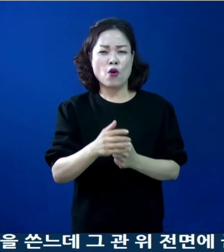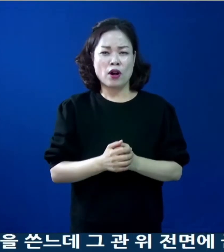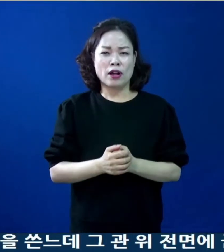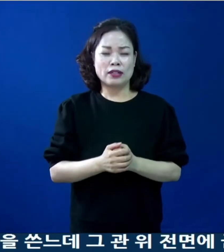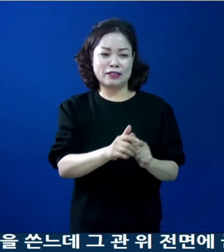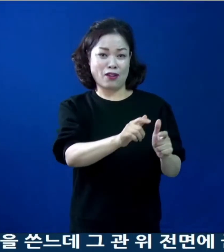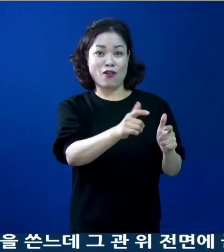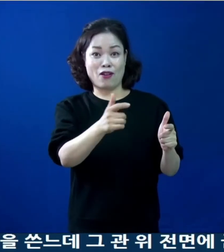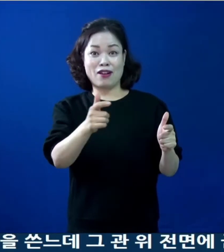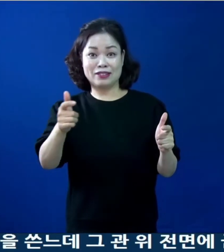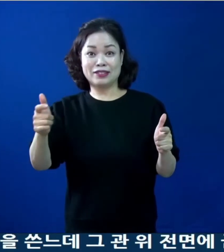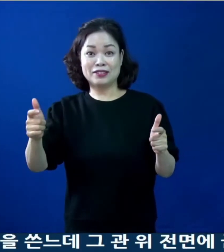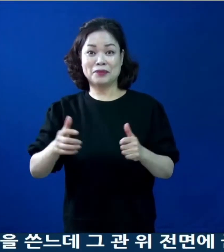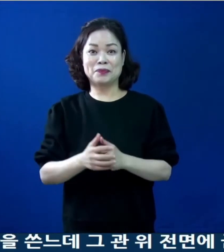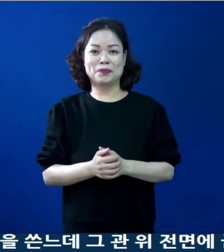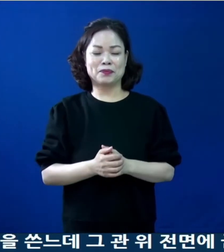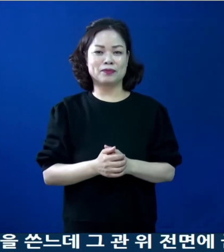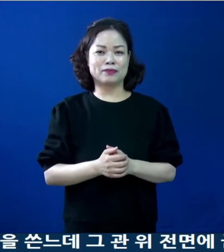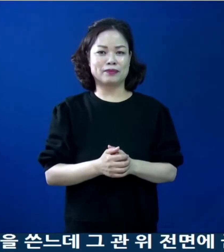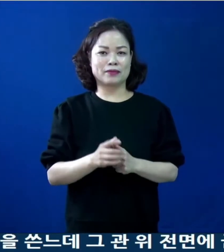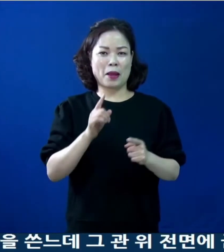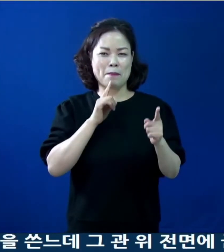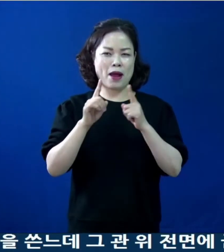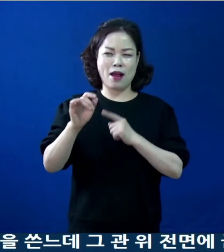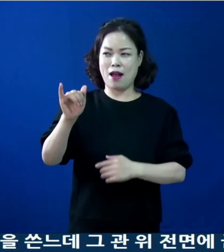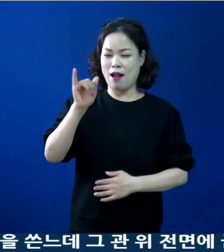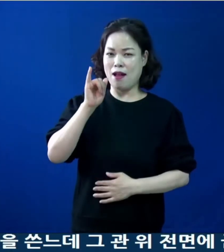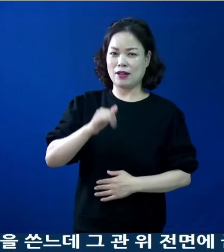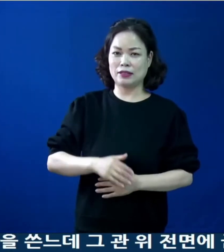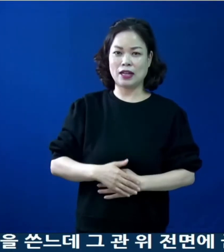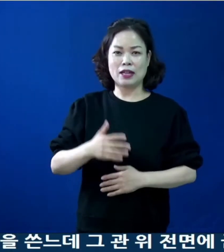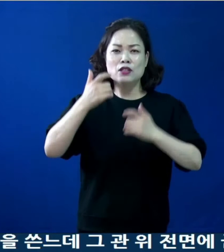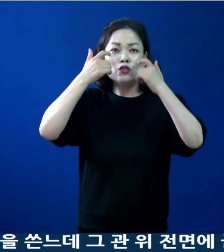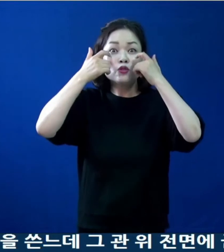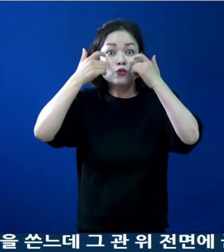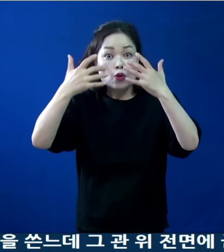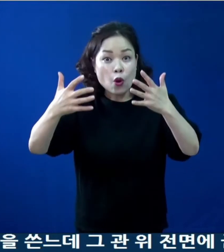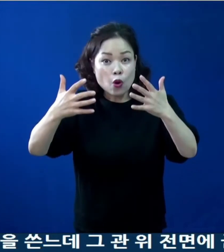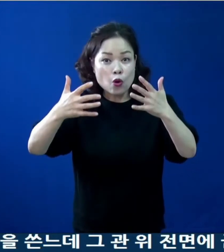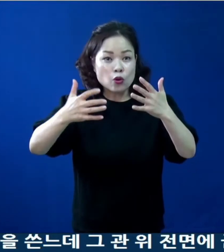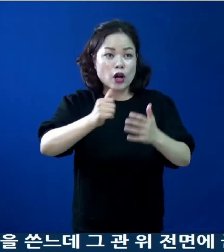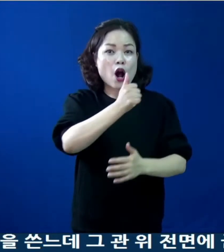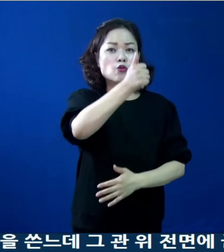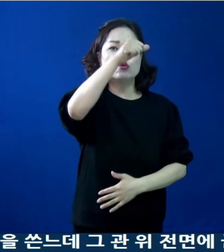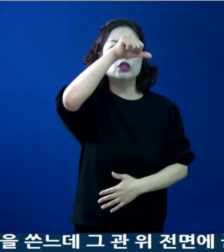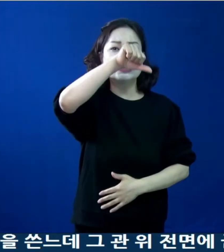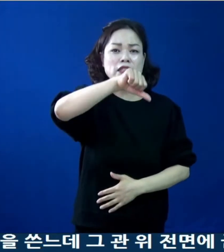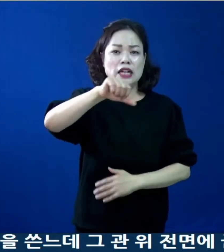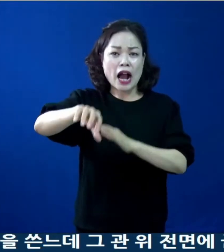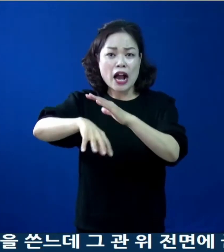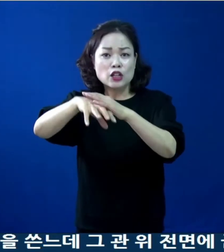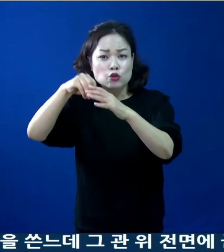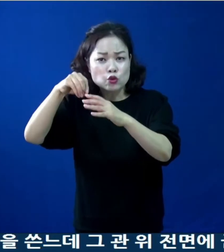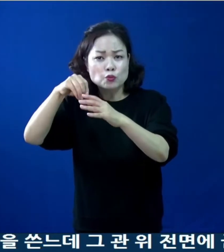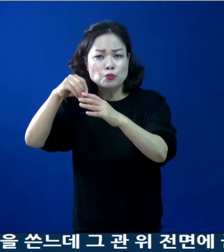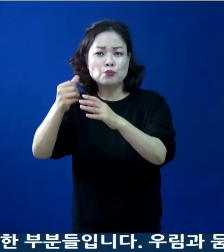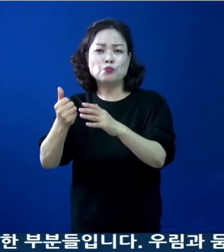뭐 여러 가지 그 주장들이 나오게 되는데, 정확하게 우림과 둠밈이 어떻게